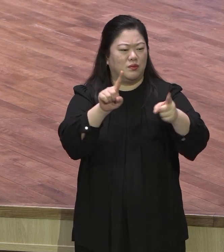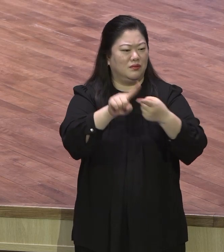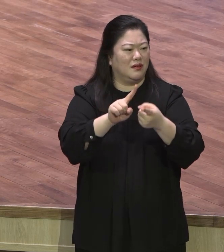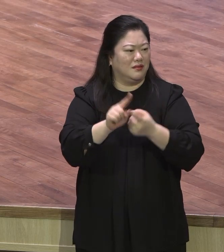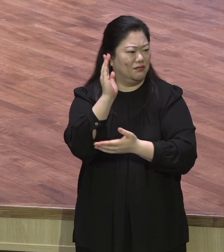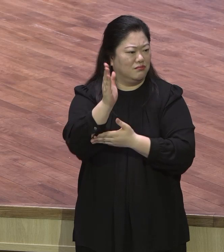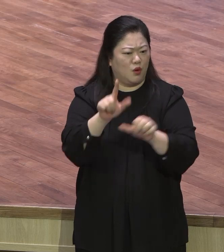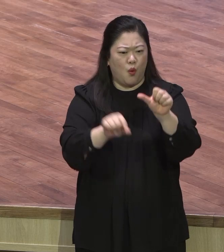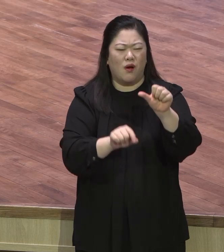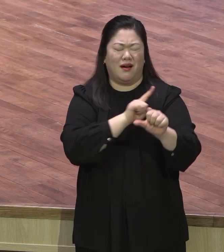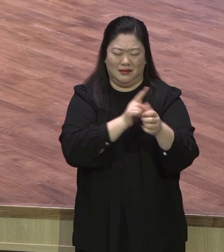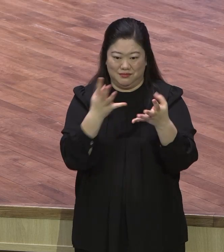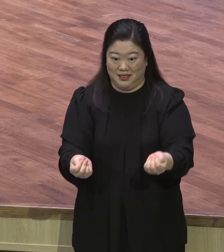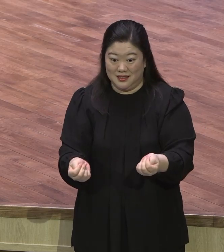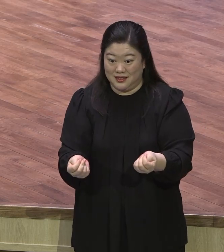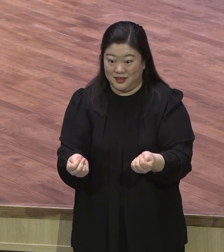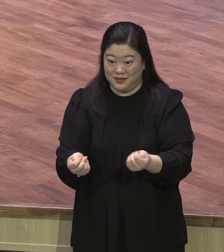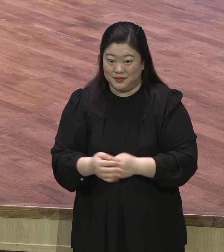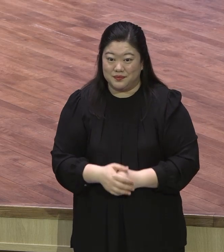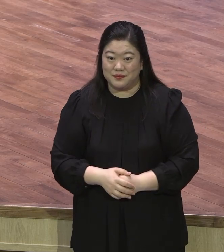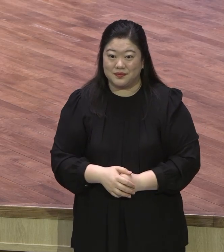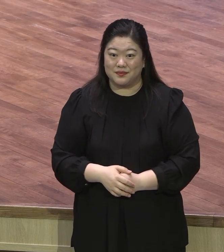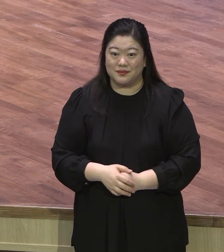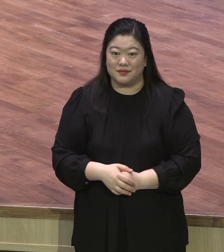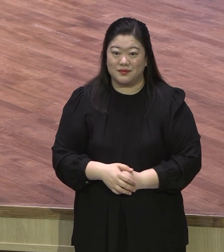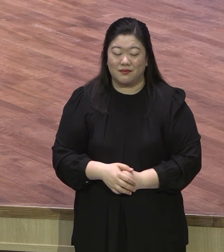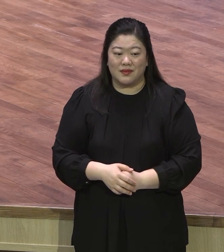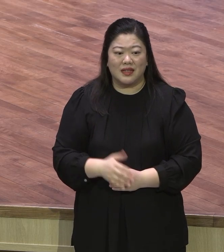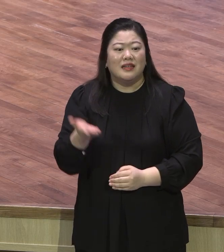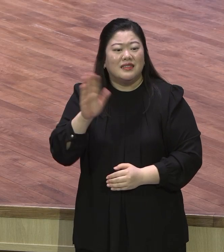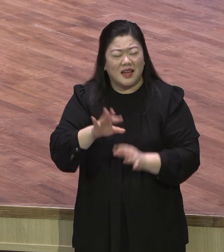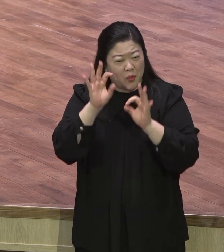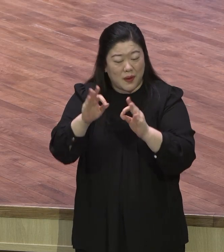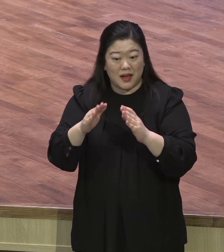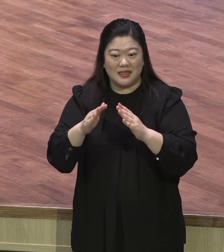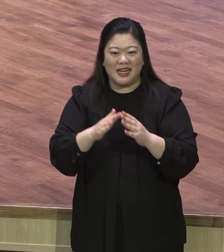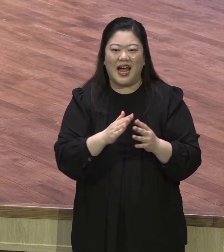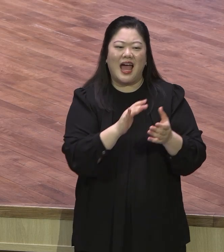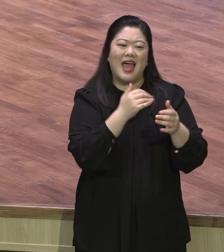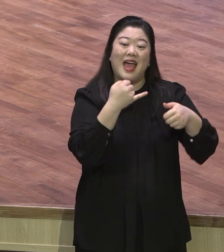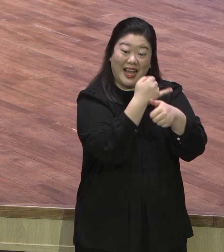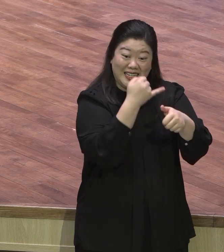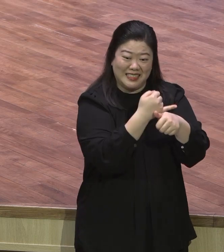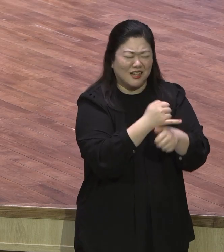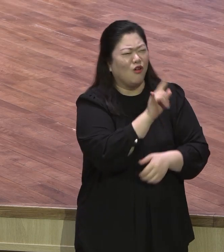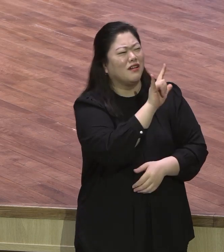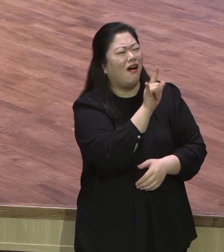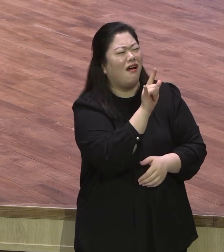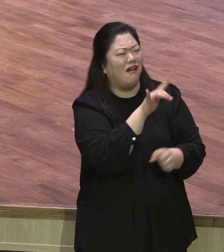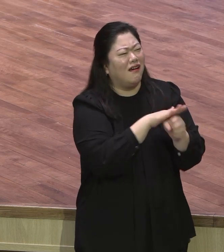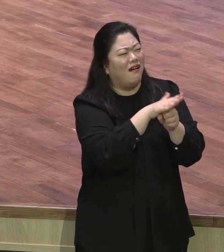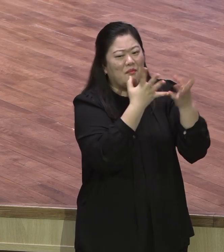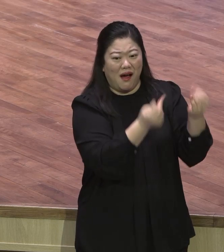가족 간에는 I love you가 흘러 넘쳐야 돼요.